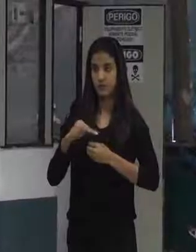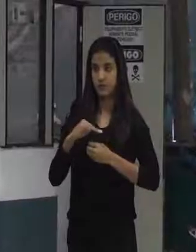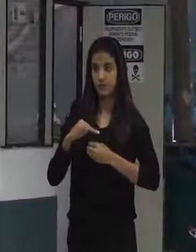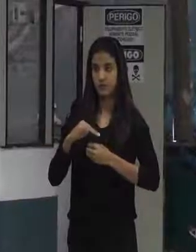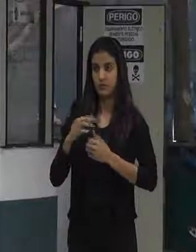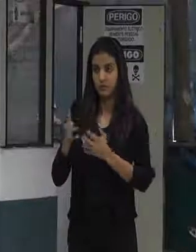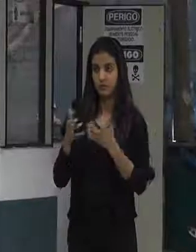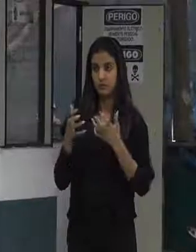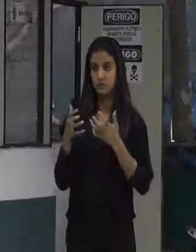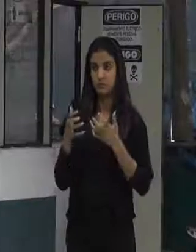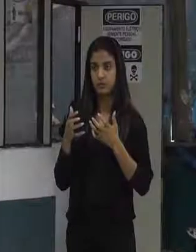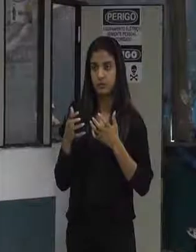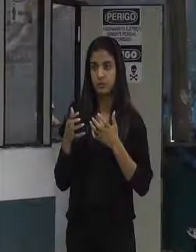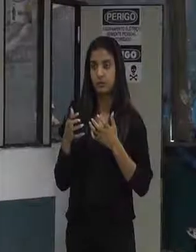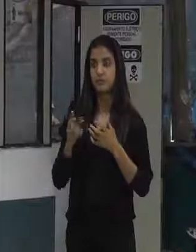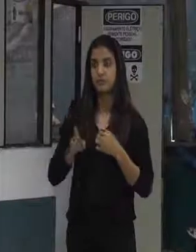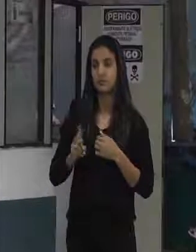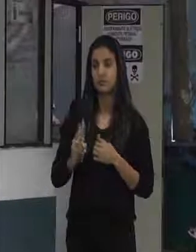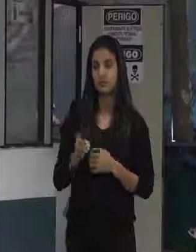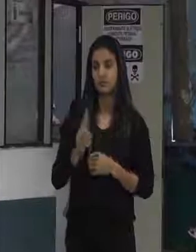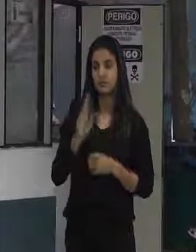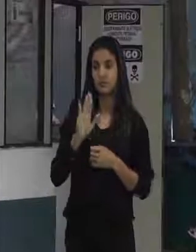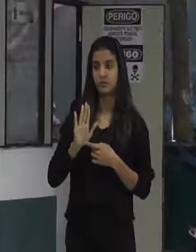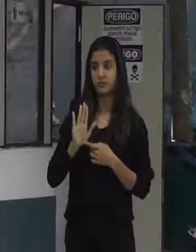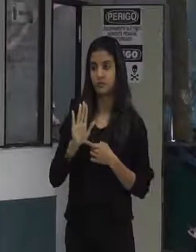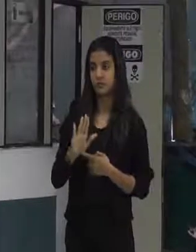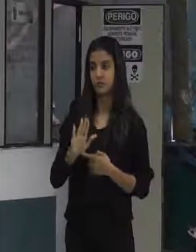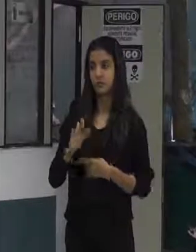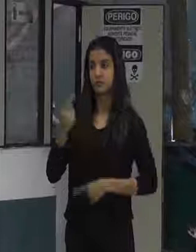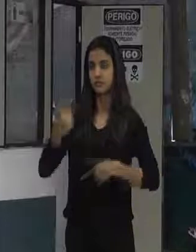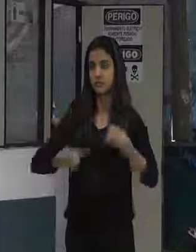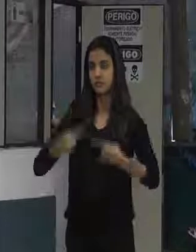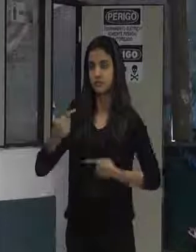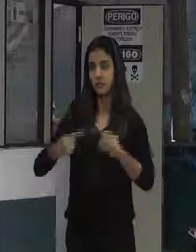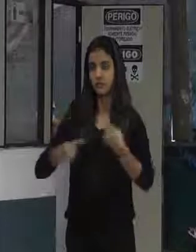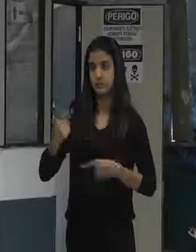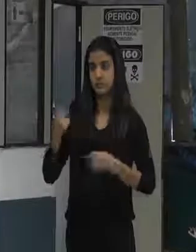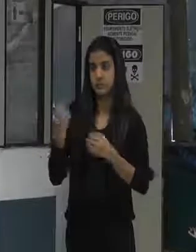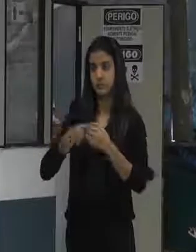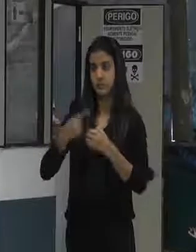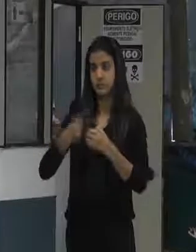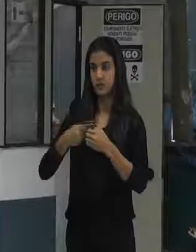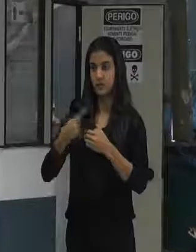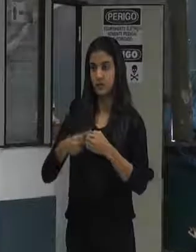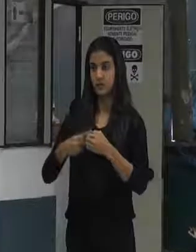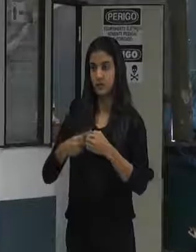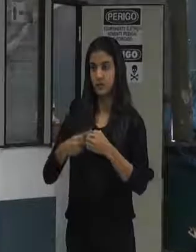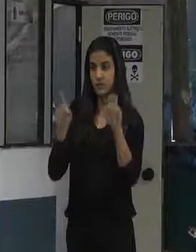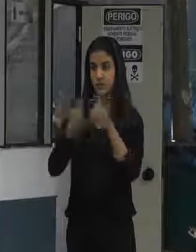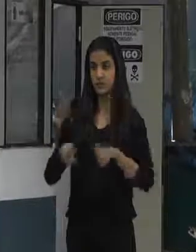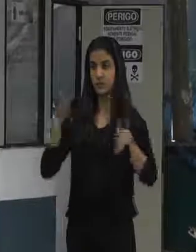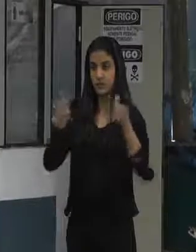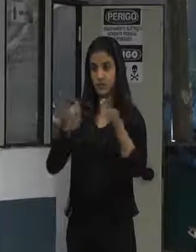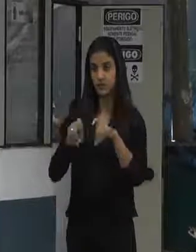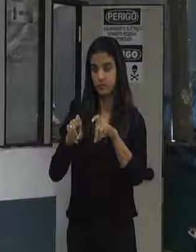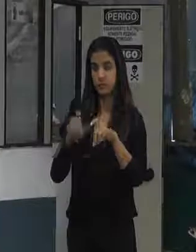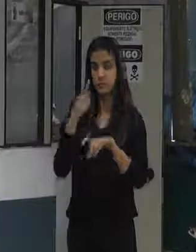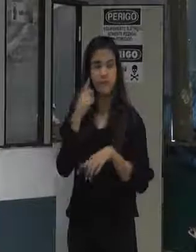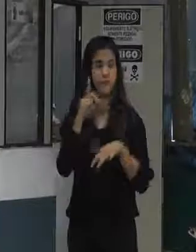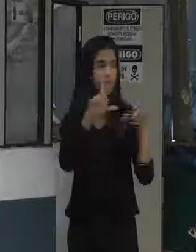continuar trazendo para a gente a discussão da cidade virtual e da cidade